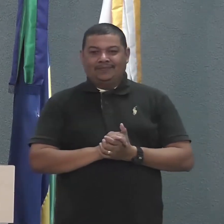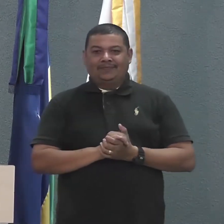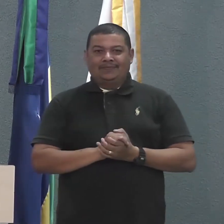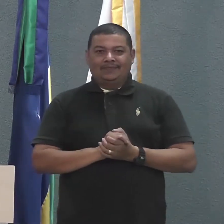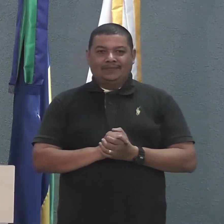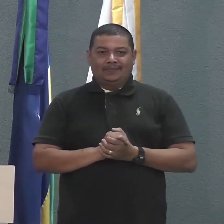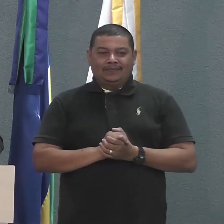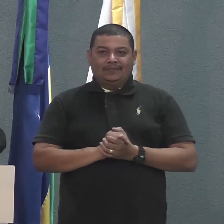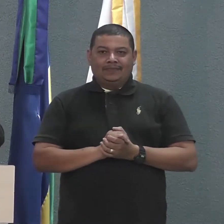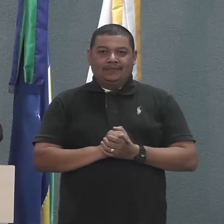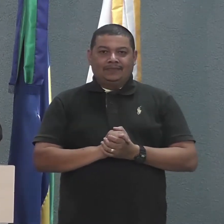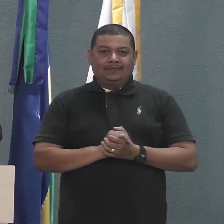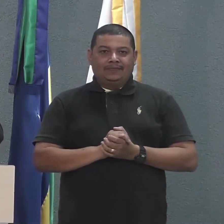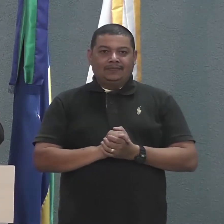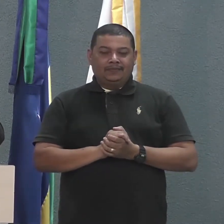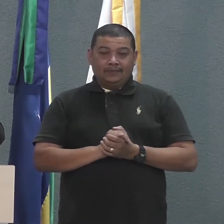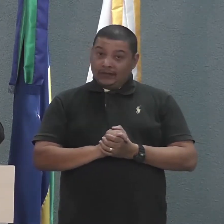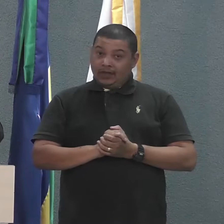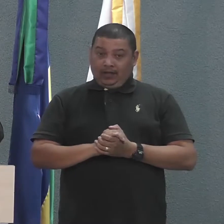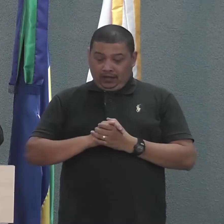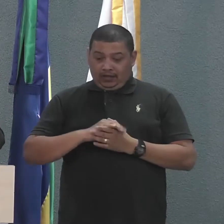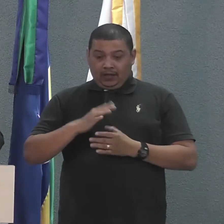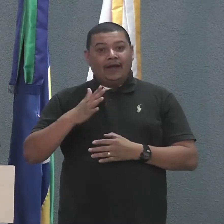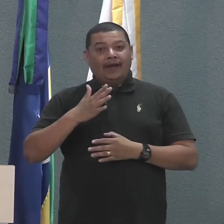região. Então, isso muito nos orgulha.